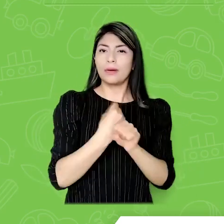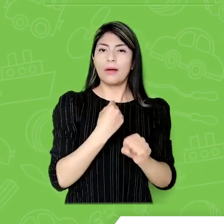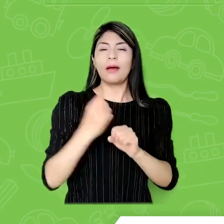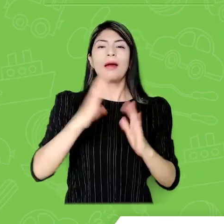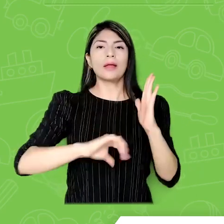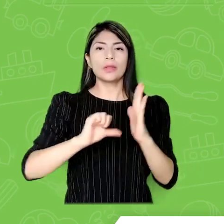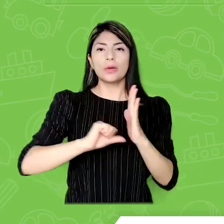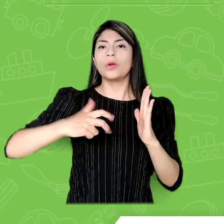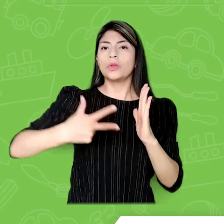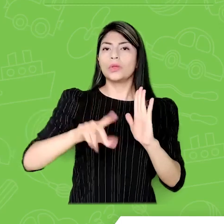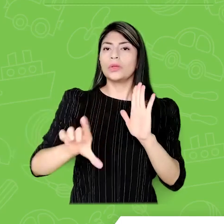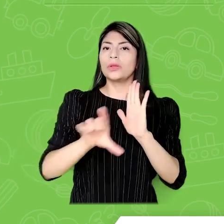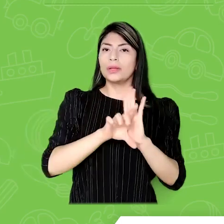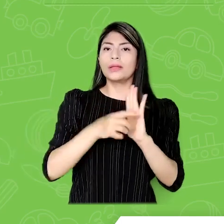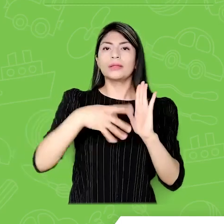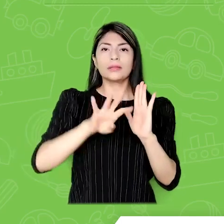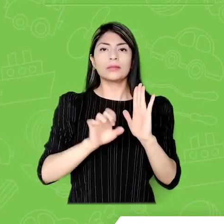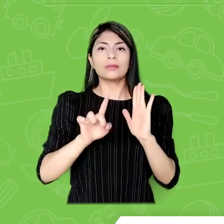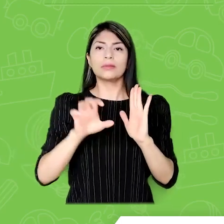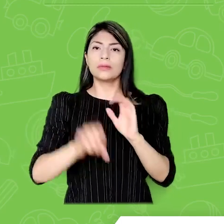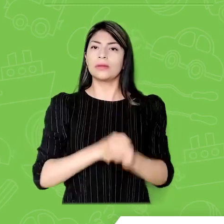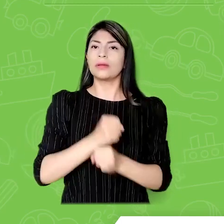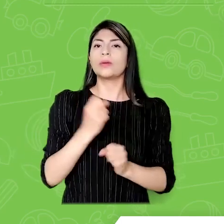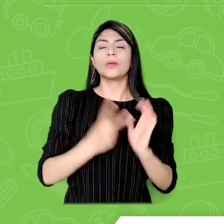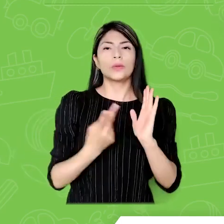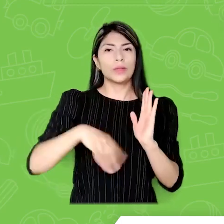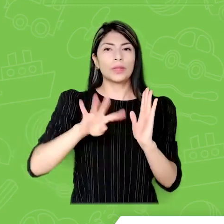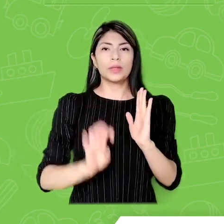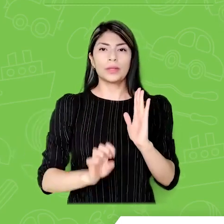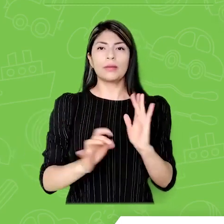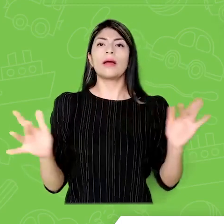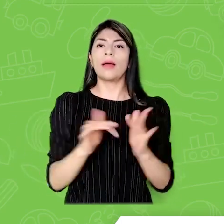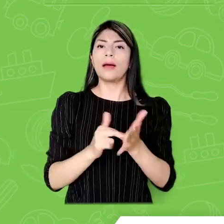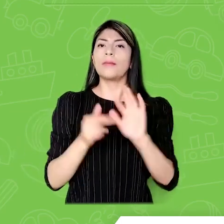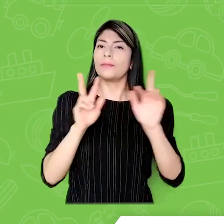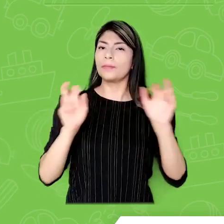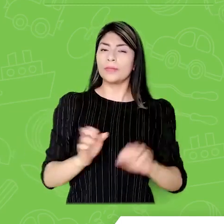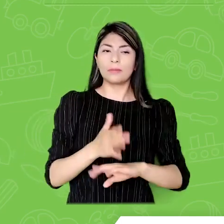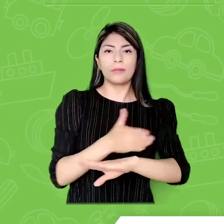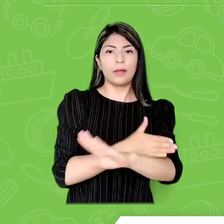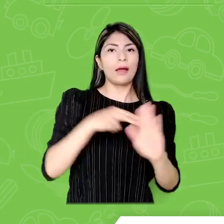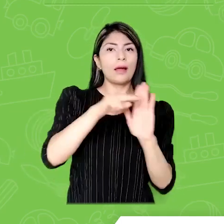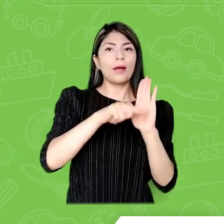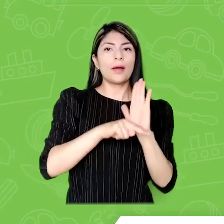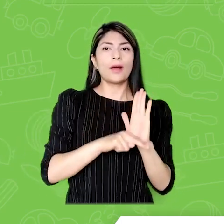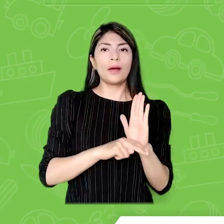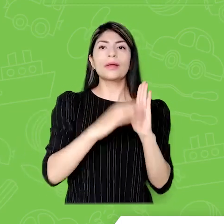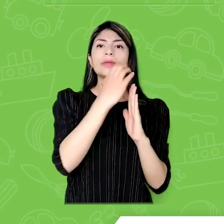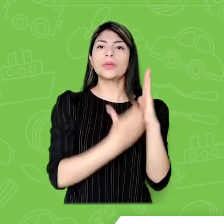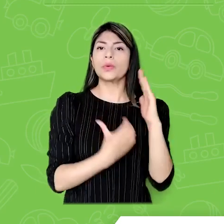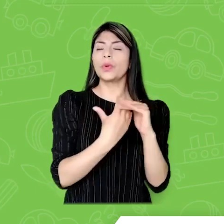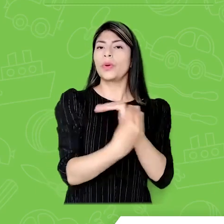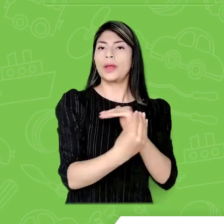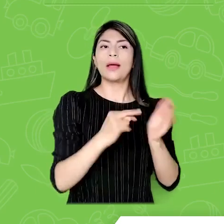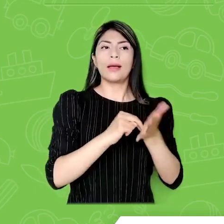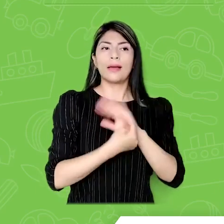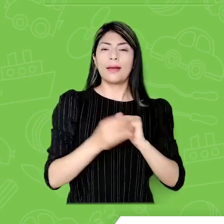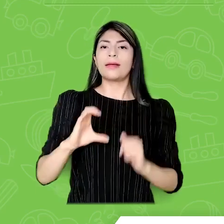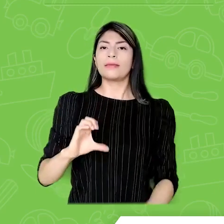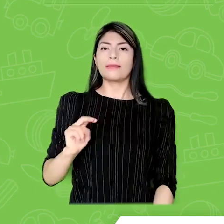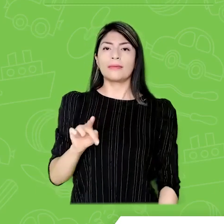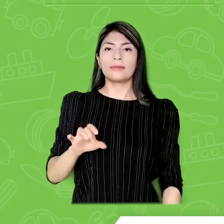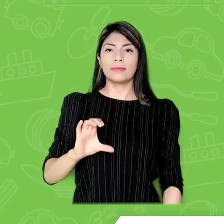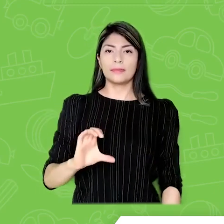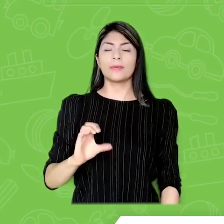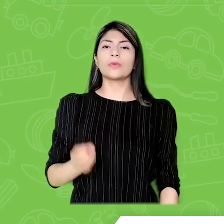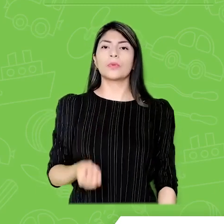de 2019, en los términos señalados en la circular externa de la CNSC número